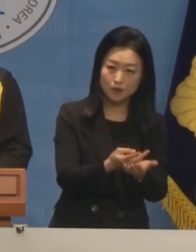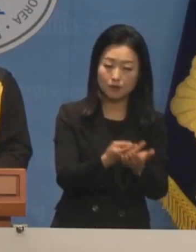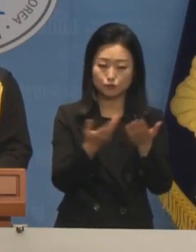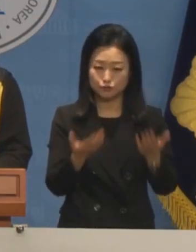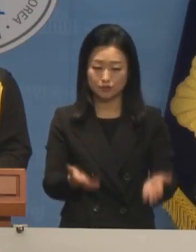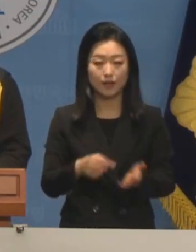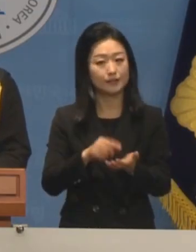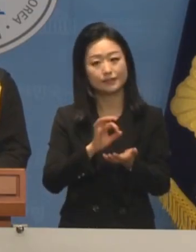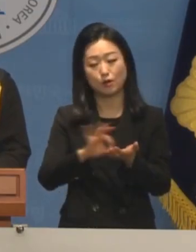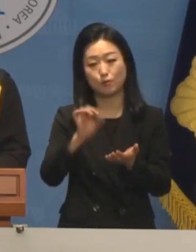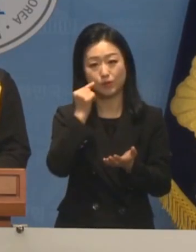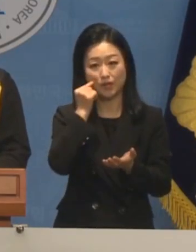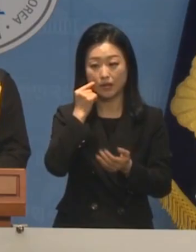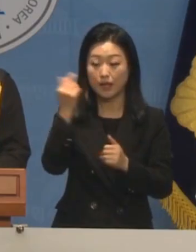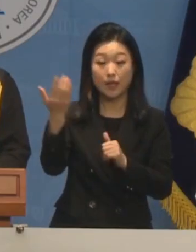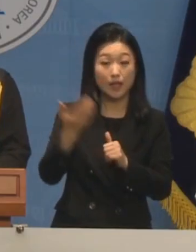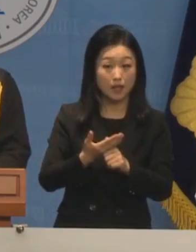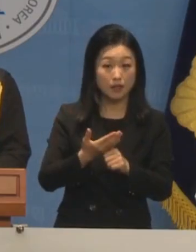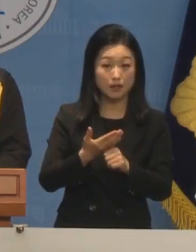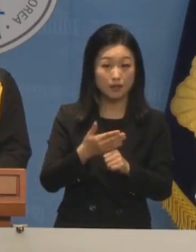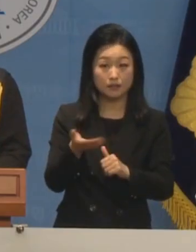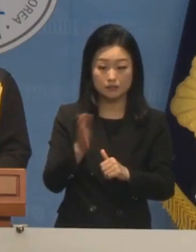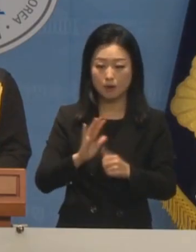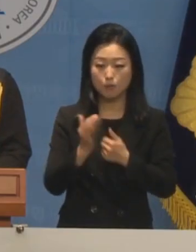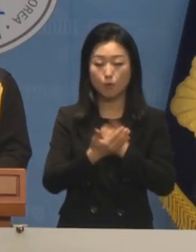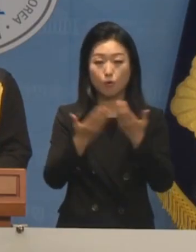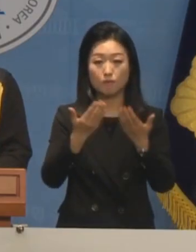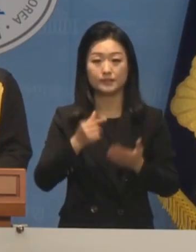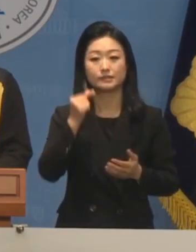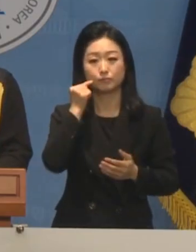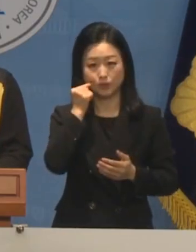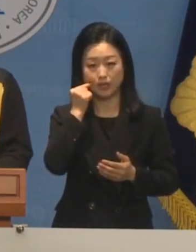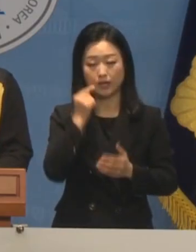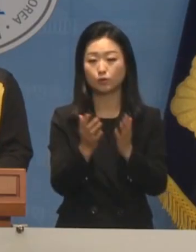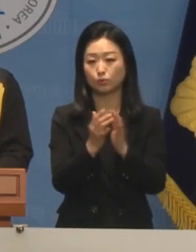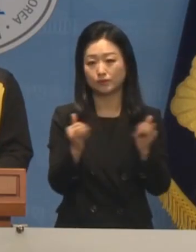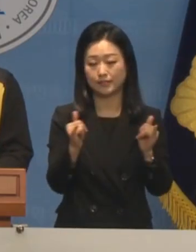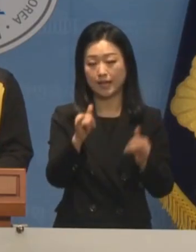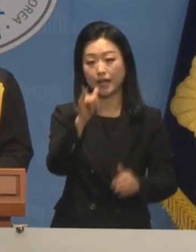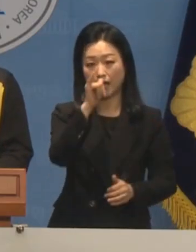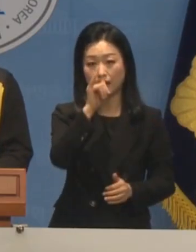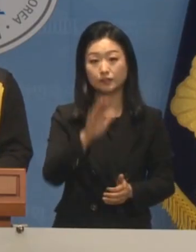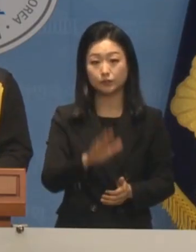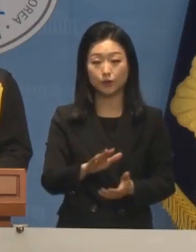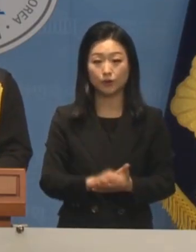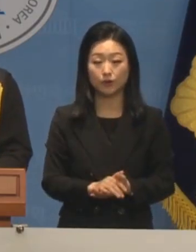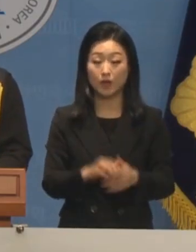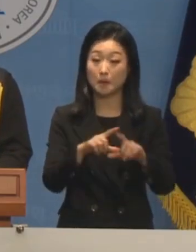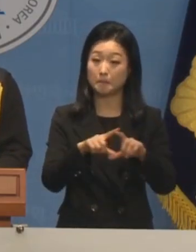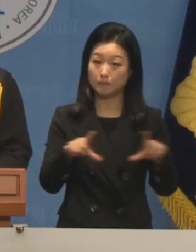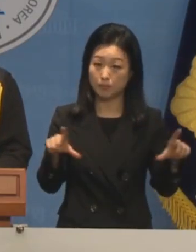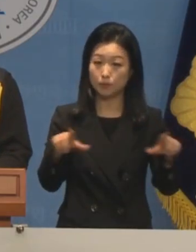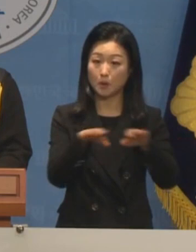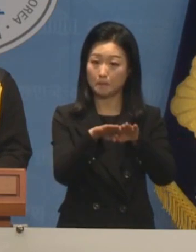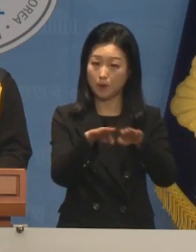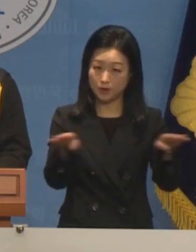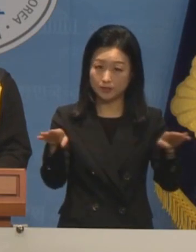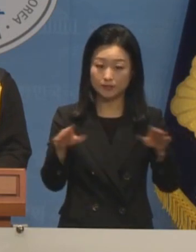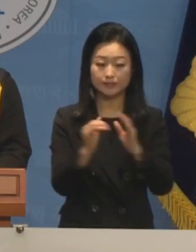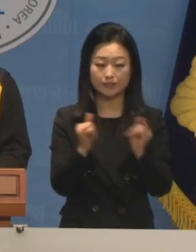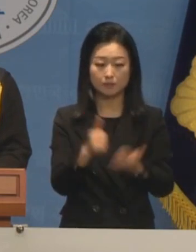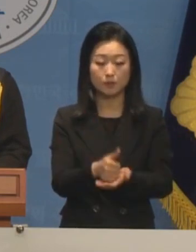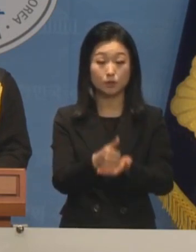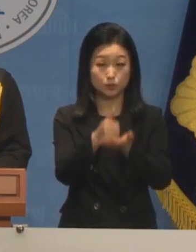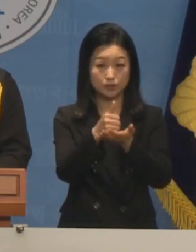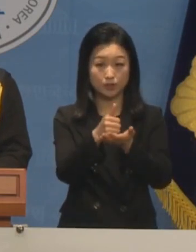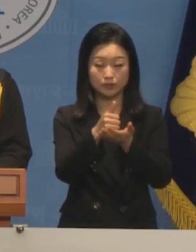이유시 해당해도 아무 보호를 받지 못 하고 있는 노동자가 있습니다 평등 인간의 조성